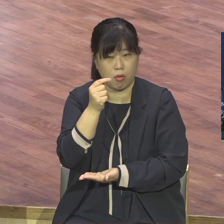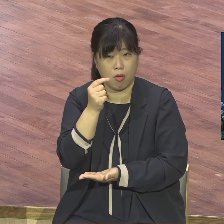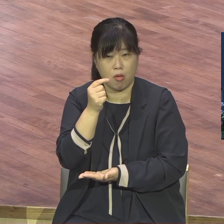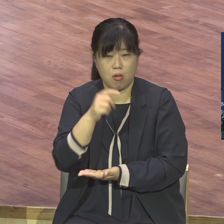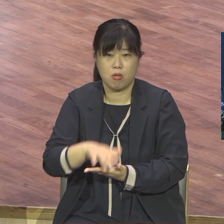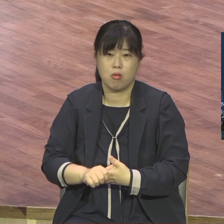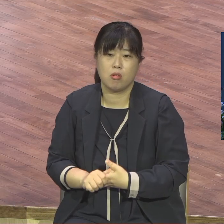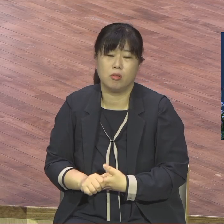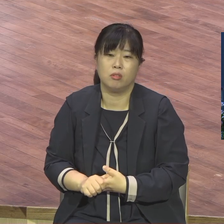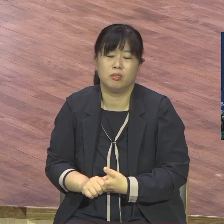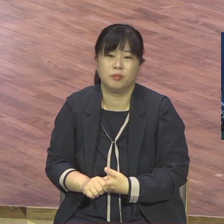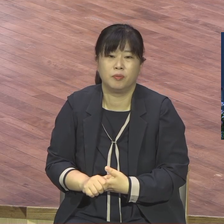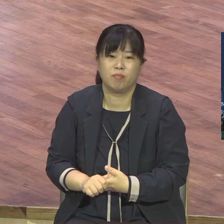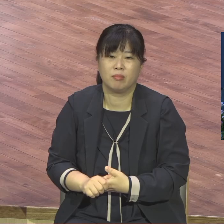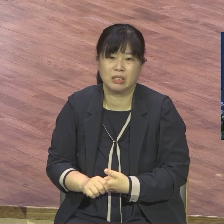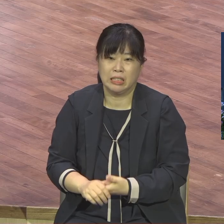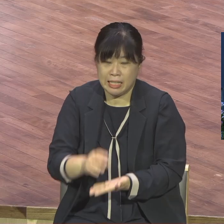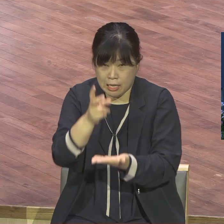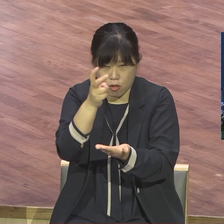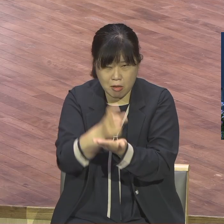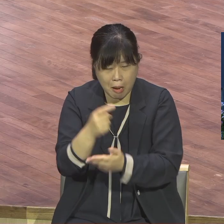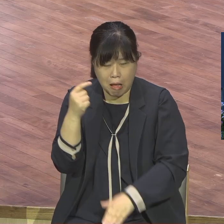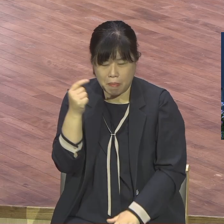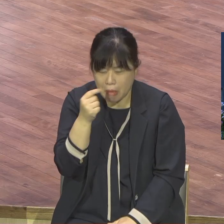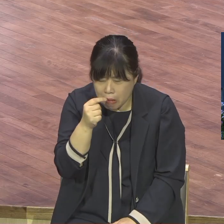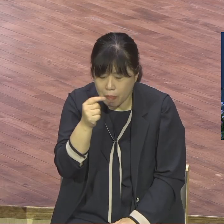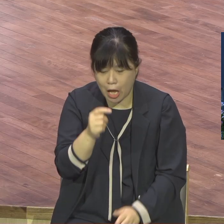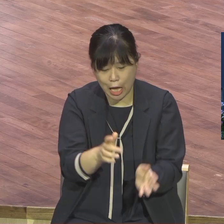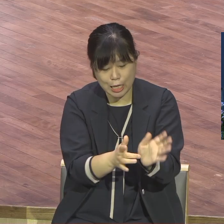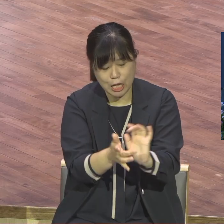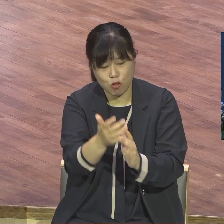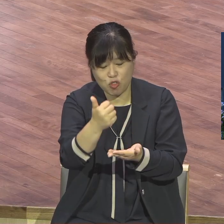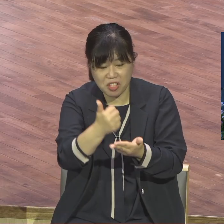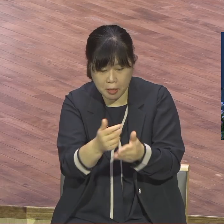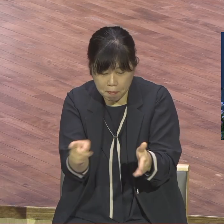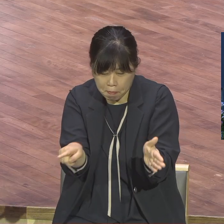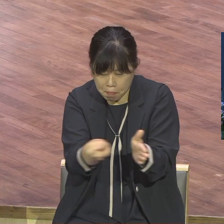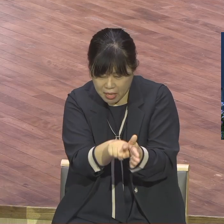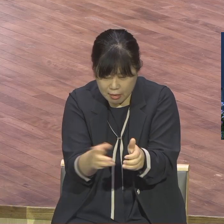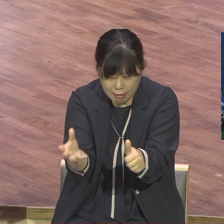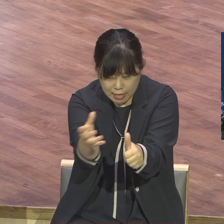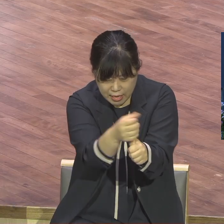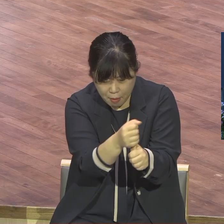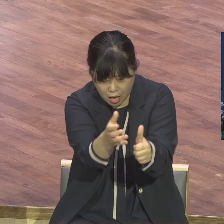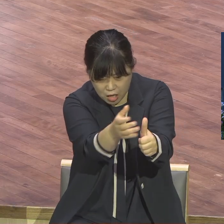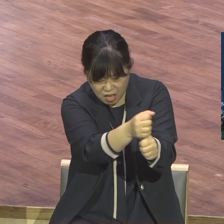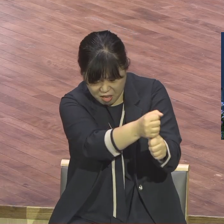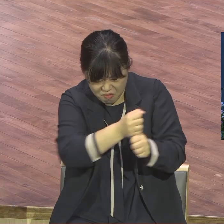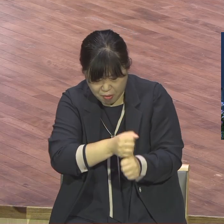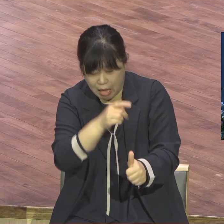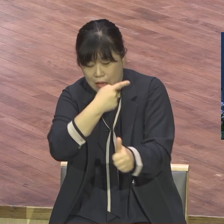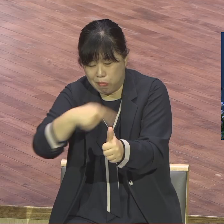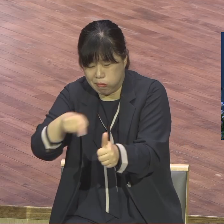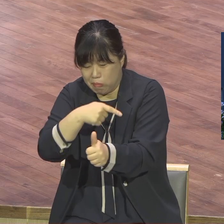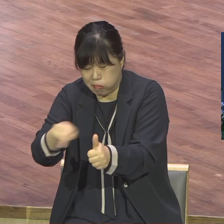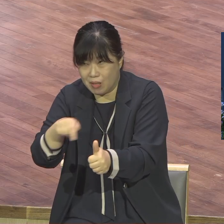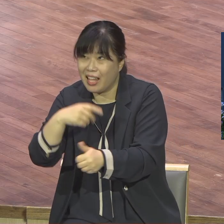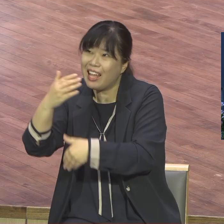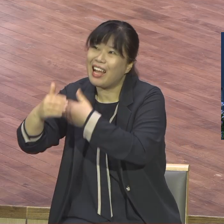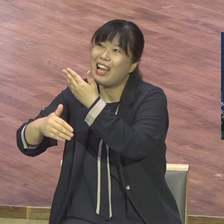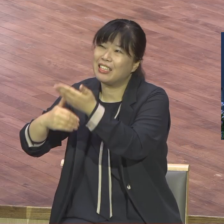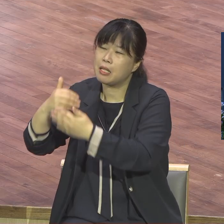율법을 지키고 예수를 믿는 자를 잡아 죽이는 것이 하나님을 올바로 섬기는